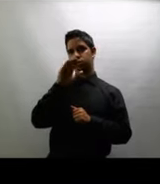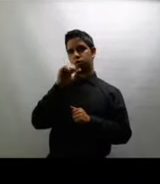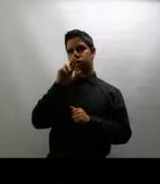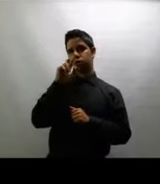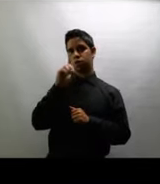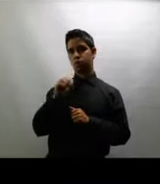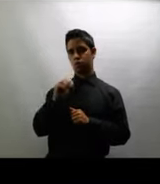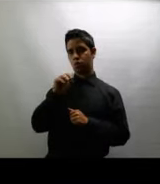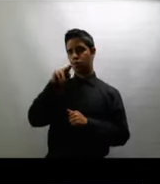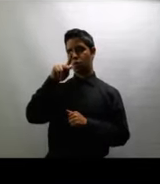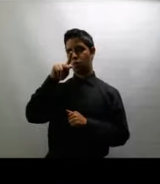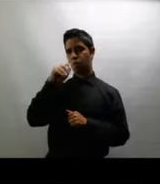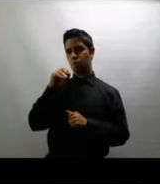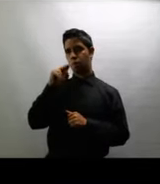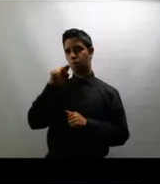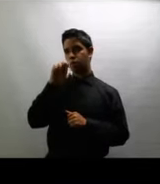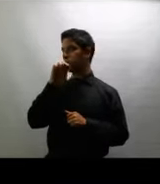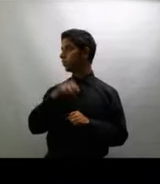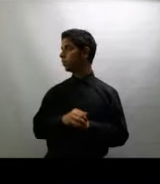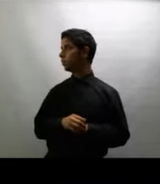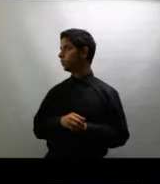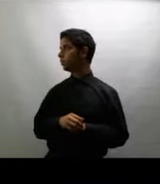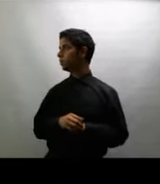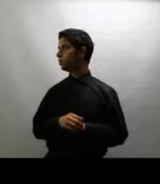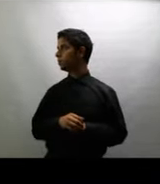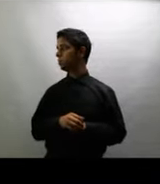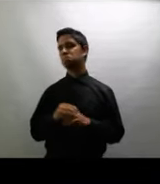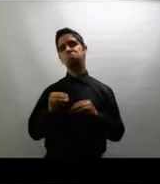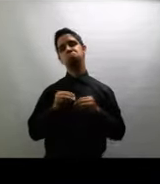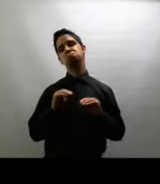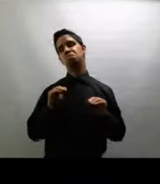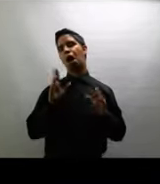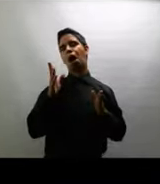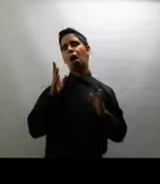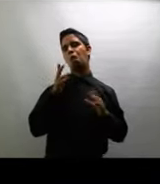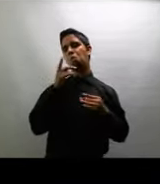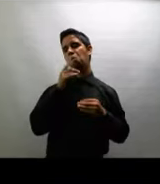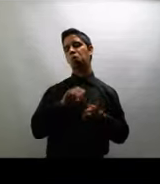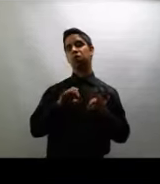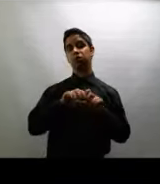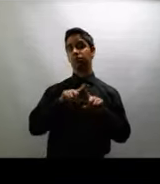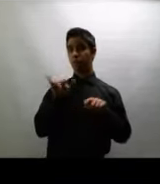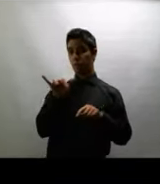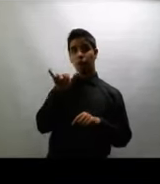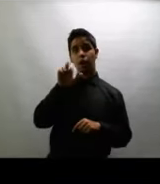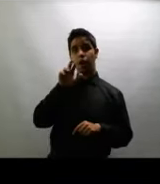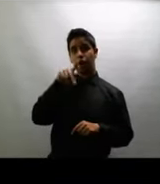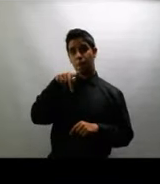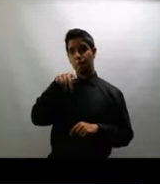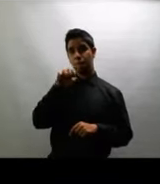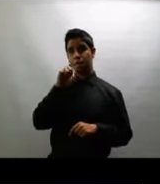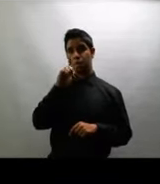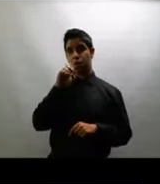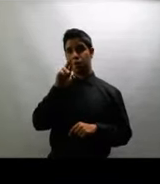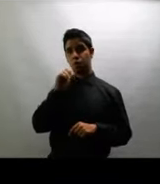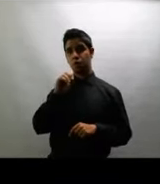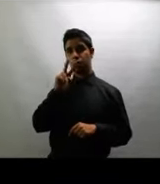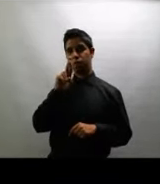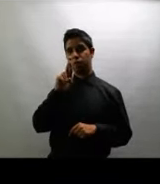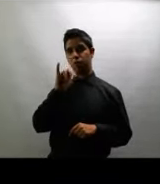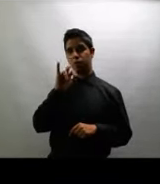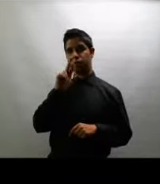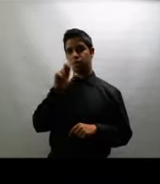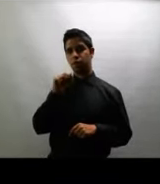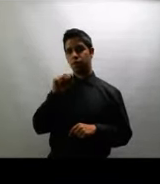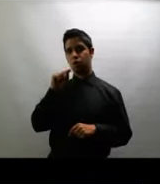Tomé clases Ricardo. También con el gran... Mira, Javier. Casi nadie. Pedro Rivera Toledo. No, pero mi profesor de